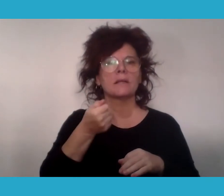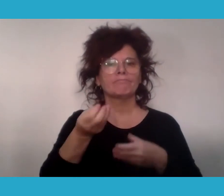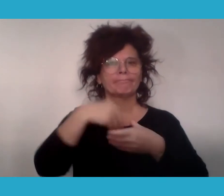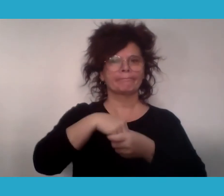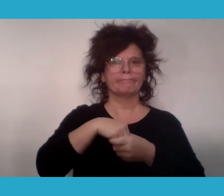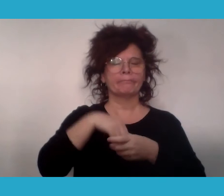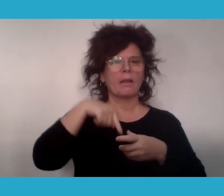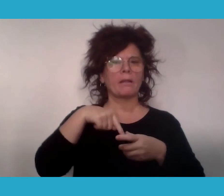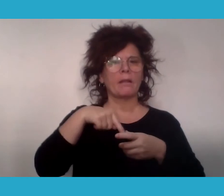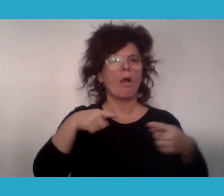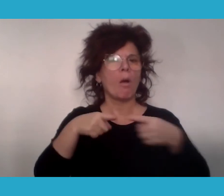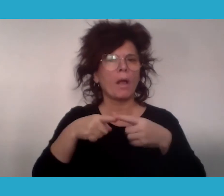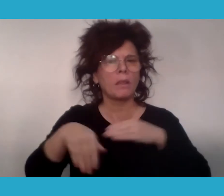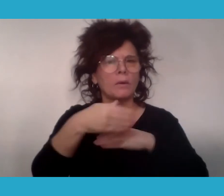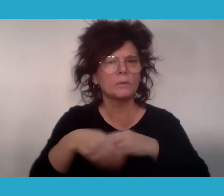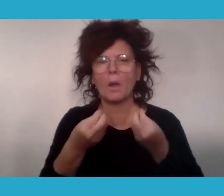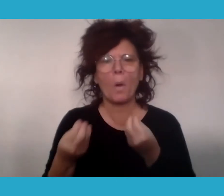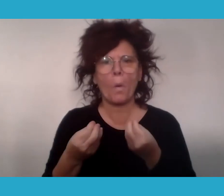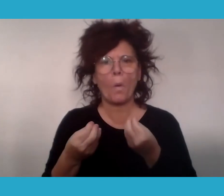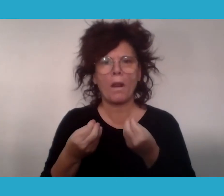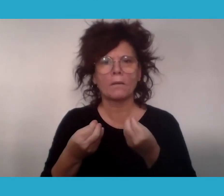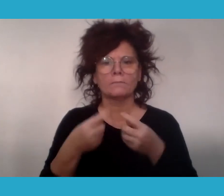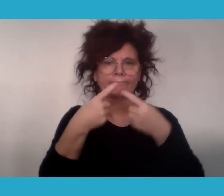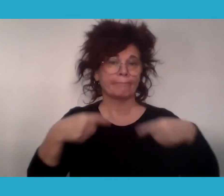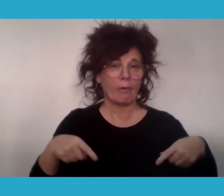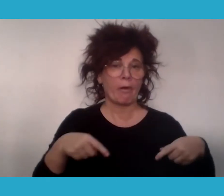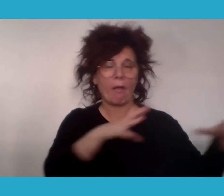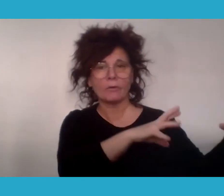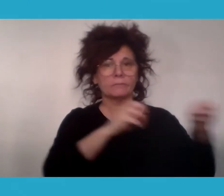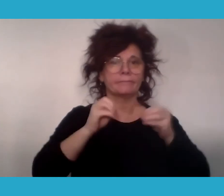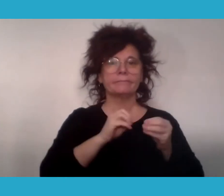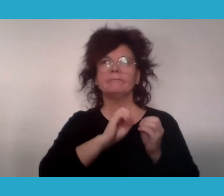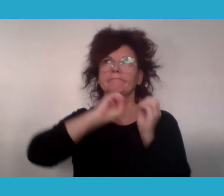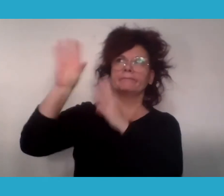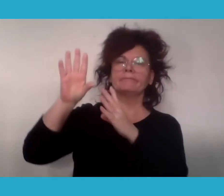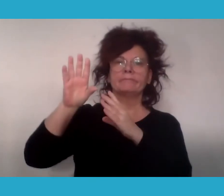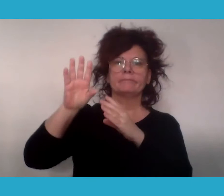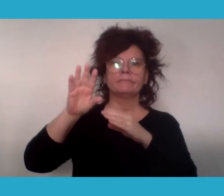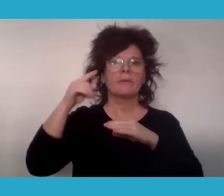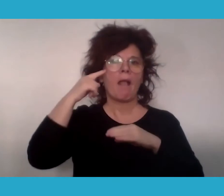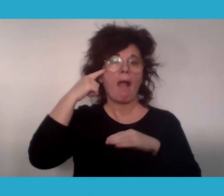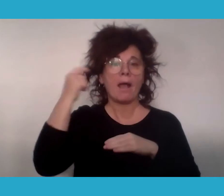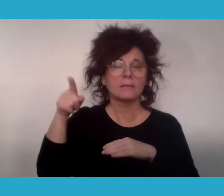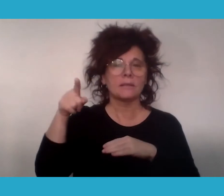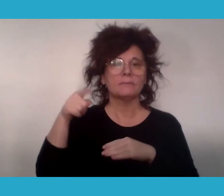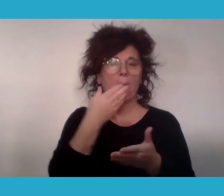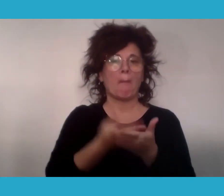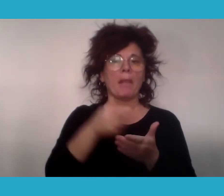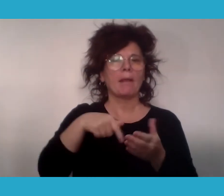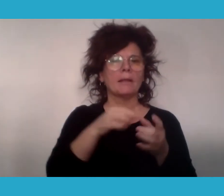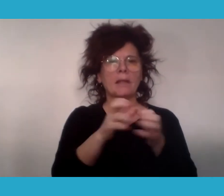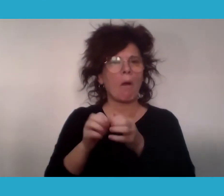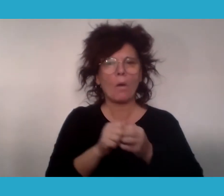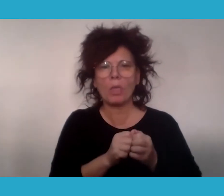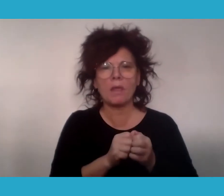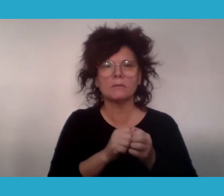objetivo de la autovía, extraer los recursos naturales y exportarlos al mercado asiático. Solicita se declare la invalidez de la presente audiencia,